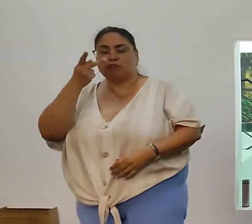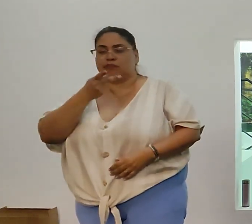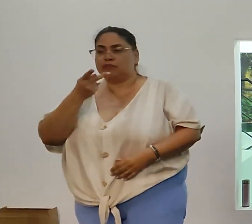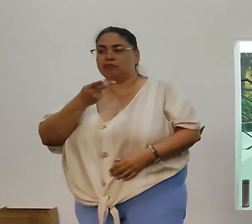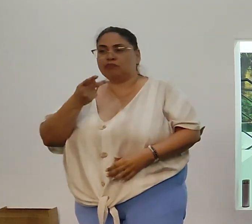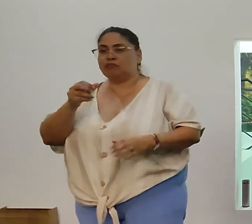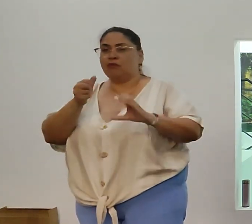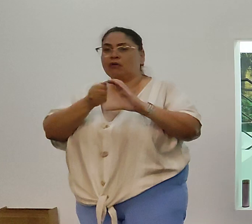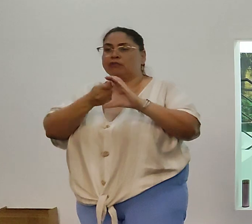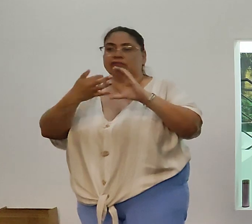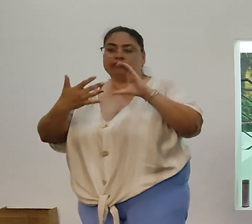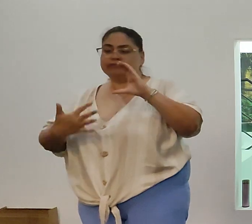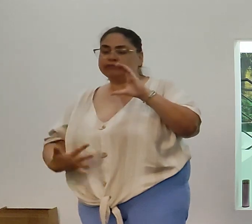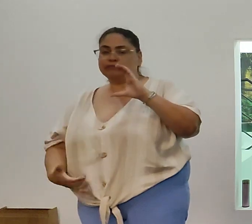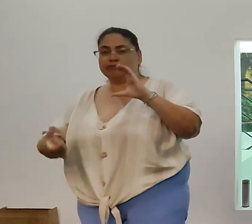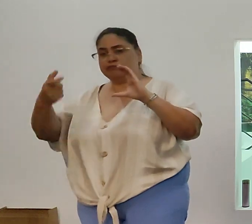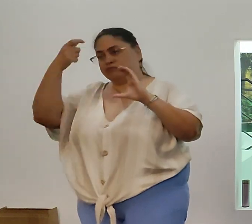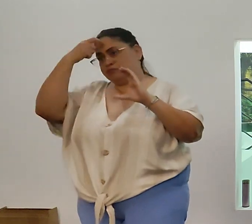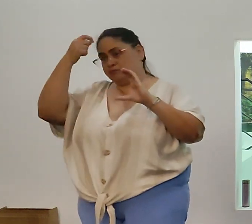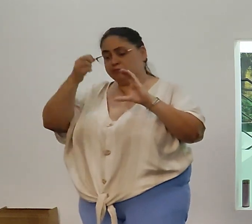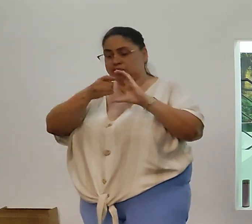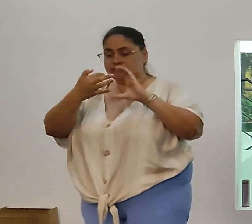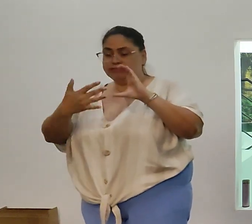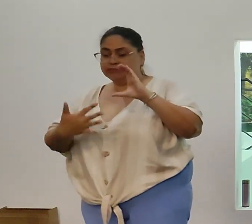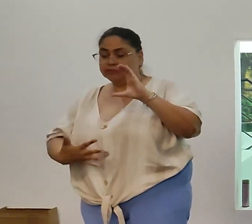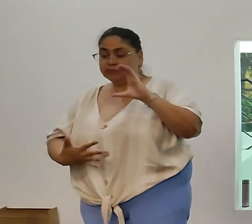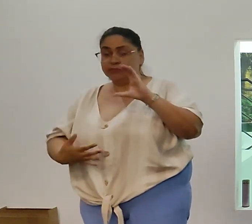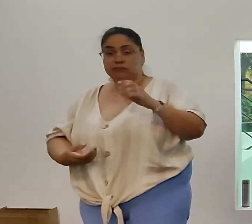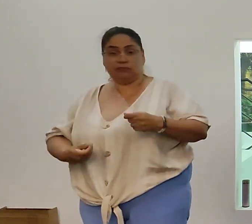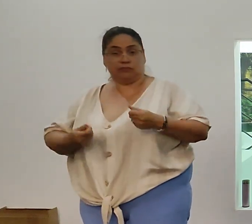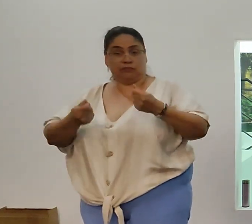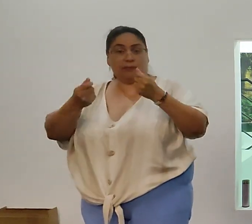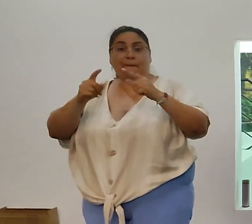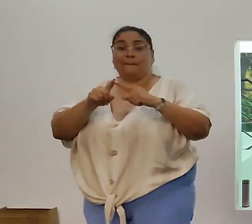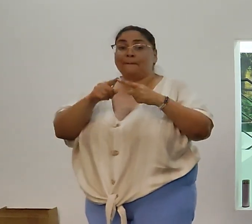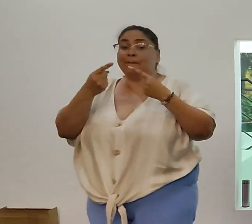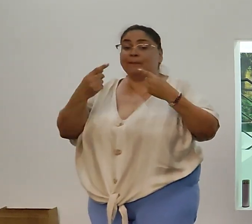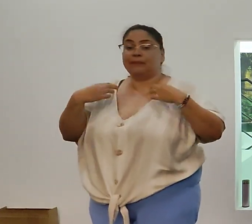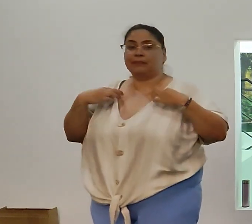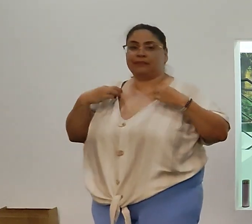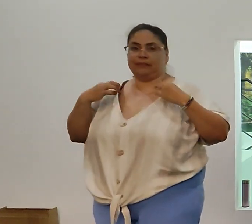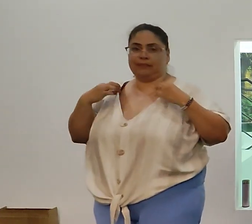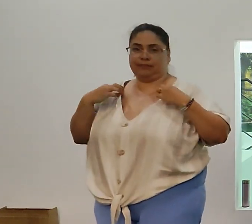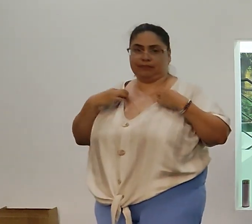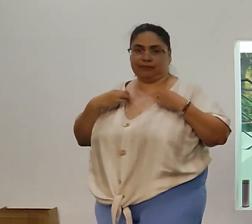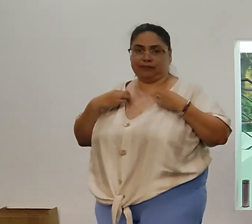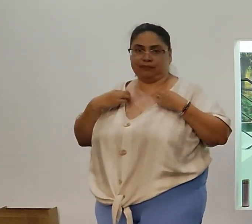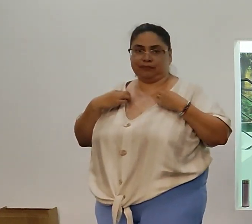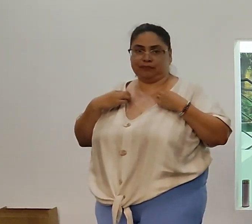das características do caráter do rico, mas ele começa a definir o rico pela sua roupa.